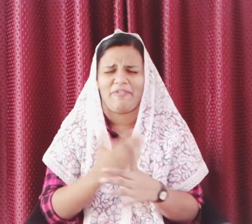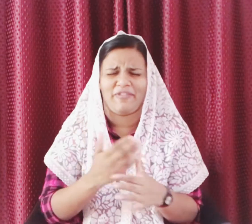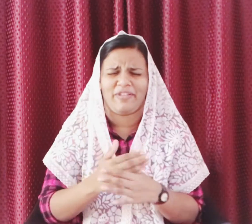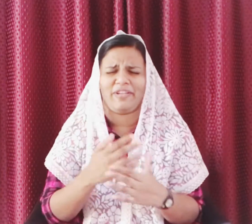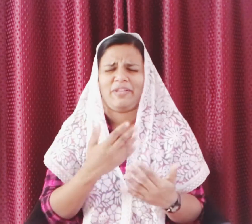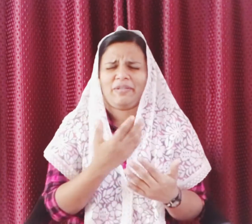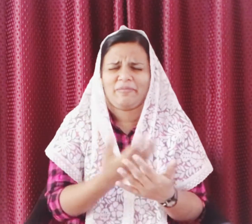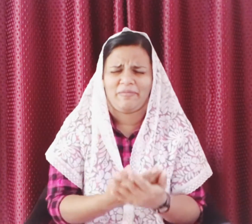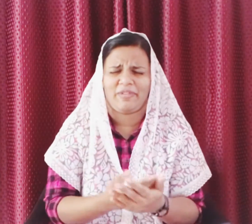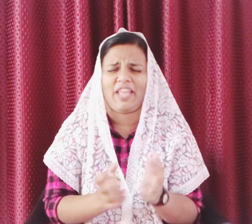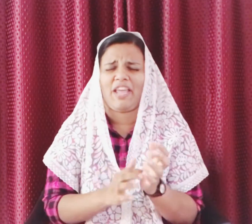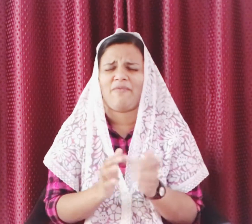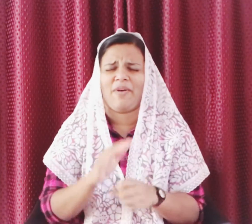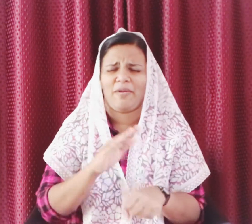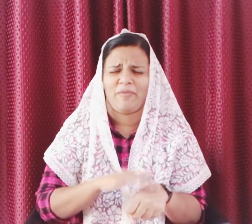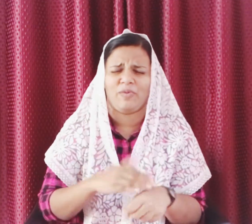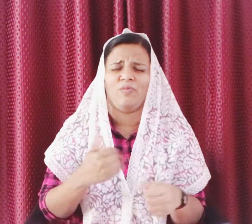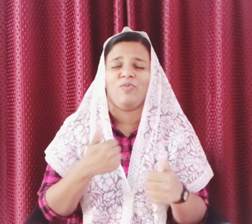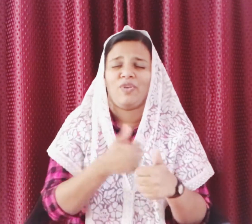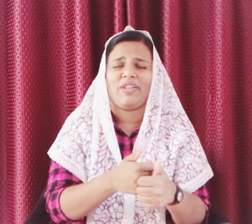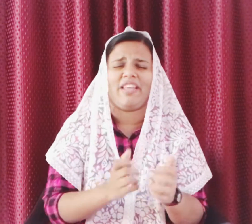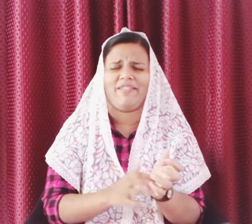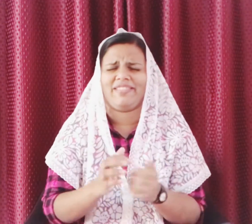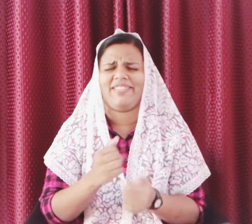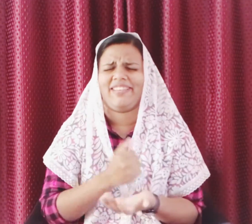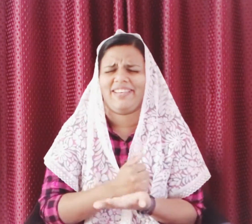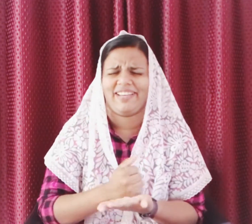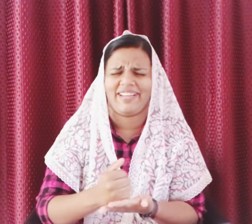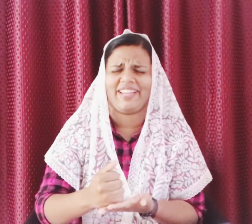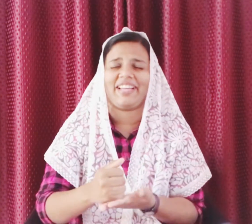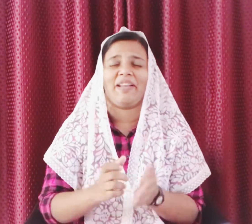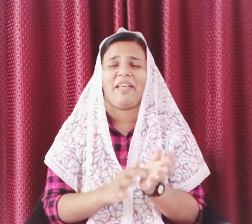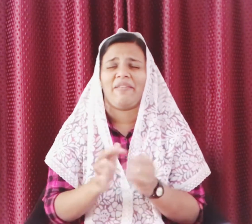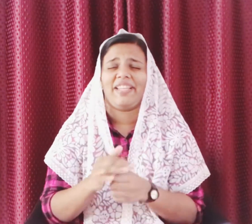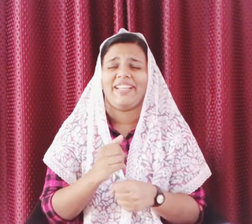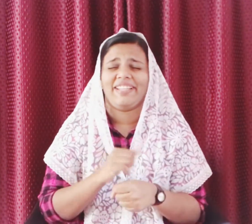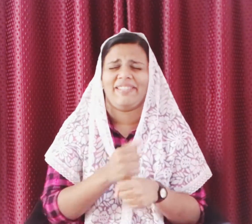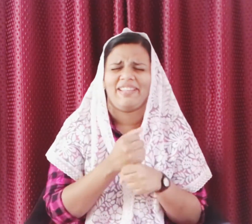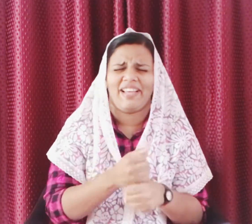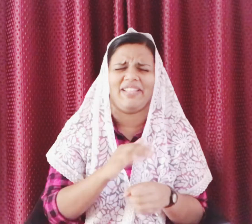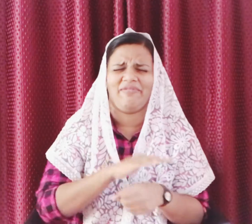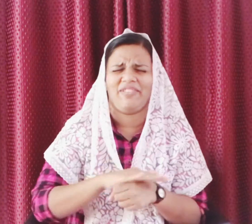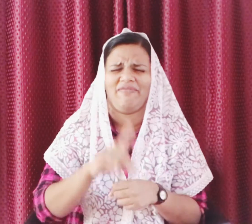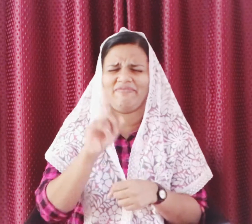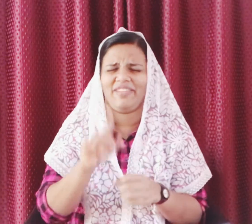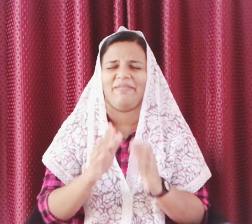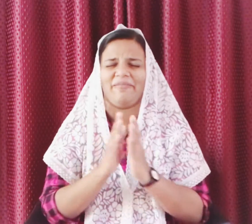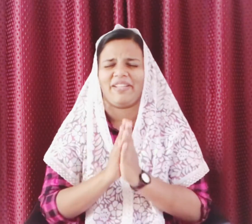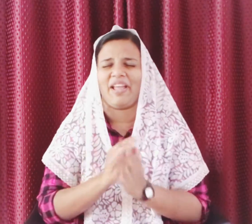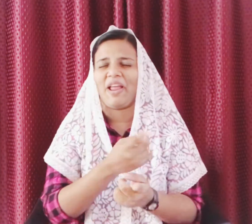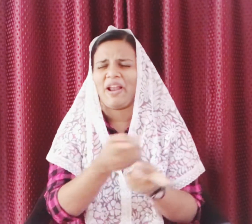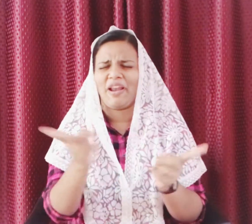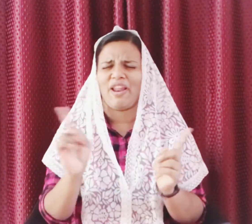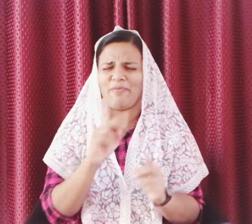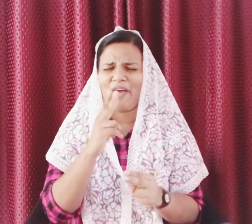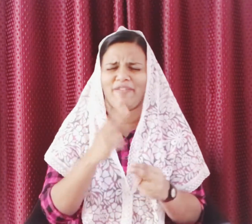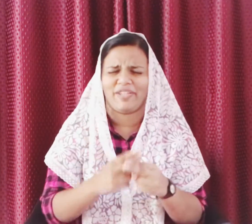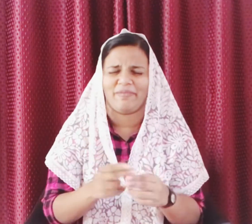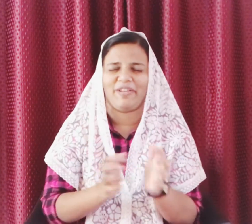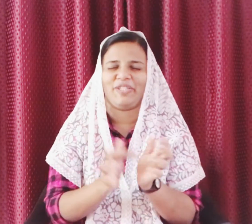അനുഭവിച്ചു മുന്നേറുവാൻ കർത്താവെ അങ്ങ് ഇടവരുത്തുന്നതിനായിട്ട് സ്തോത്രം ചെയ്യുന്നു. അങ്ങയുടെ സാന്നിധ്യം കൊണ്ട് നിറയ്ക്കുന്നതിനായിട്ട് സ്തോത്രം ചെയ്യുന്നു. എല്ലാവരെയും ഒരിക്കലൂടെ